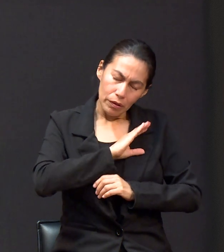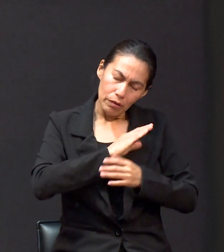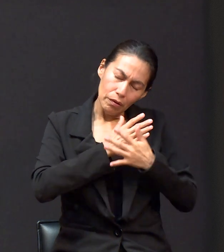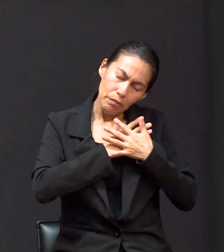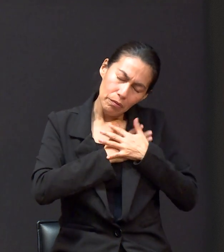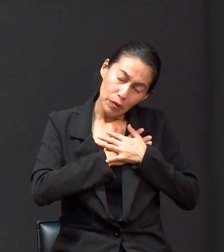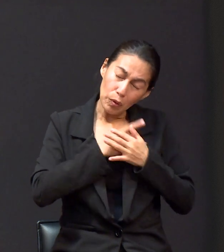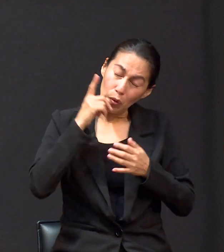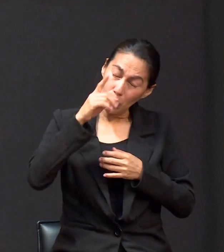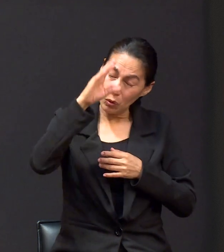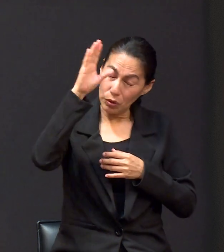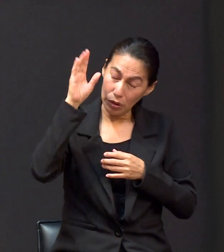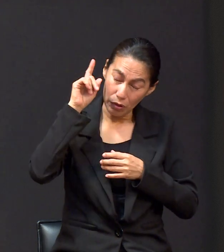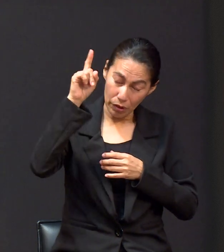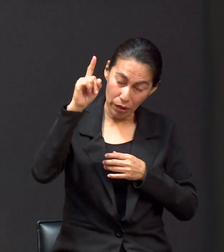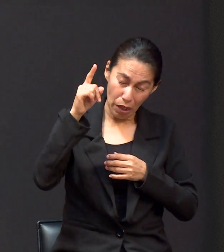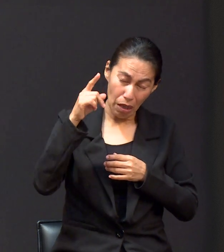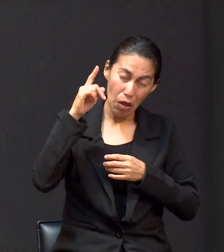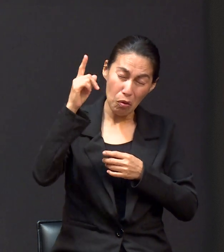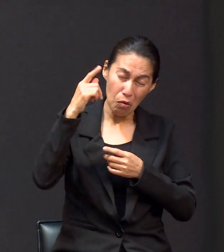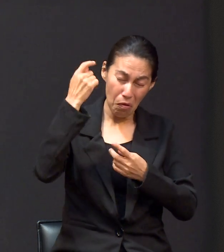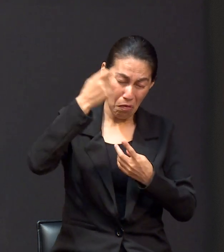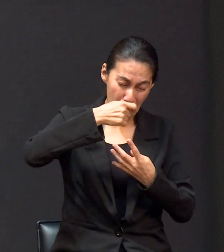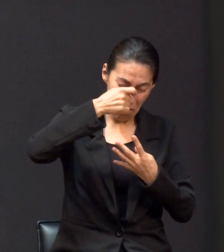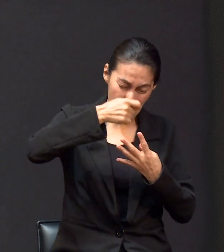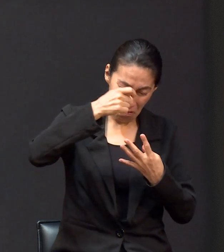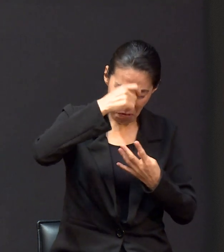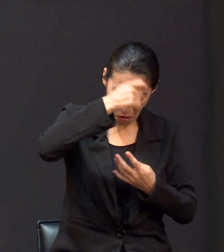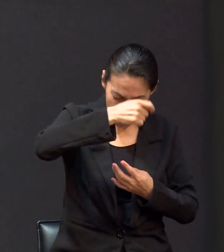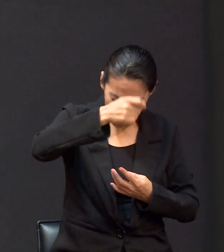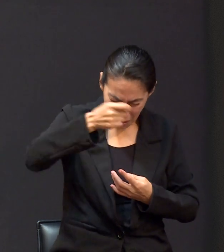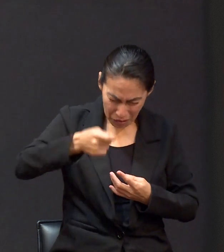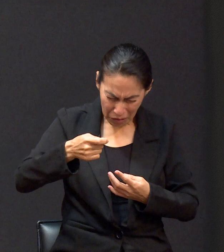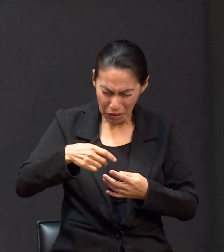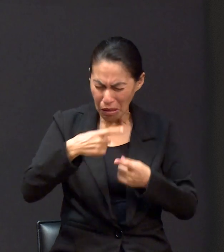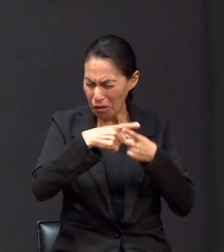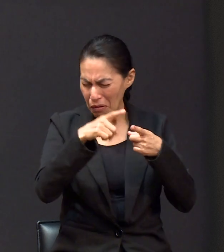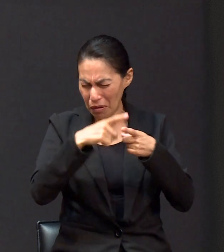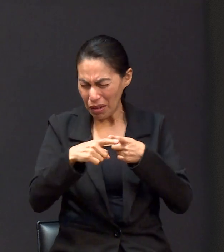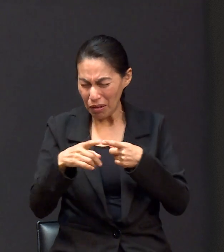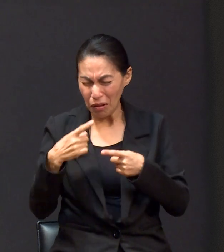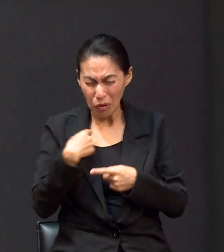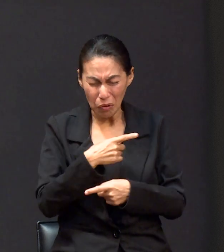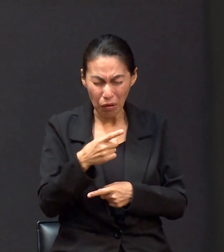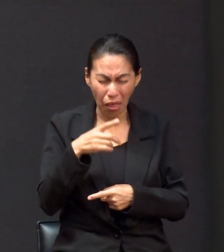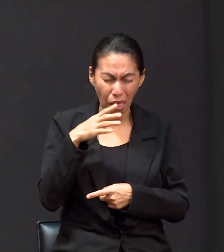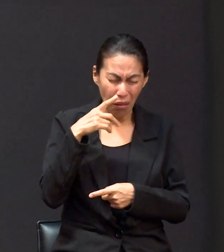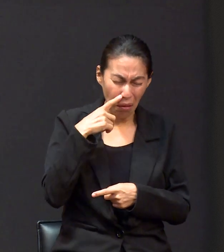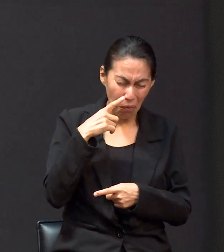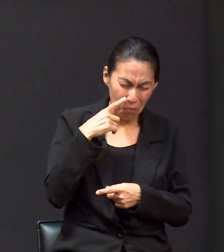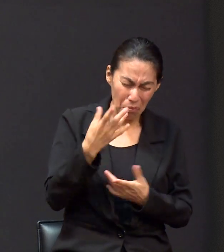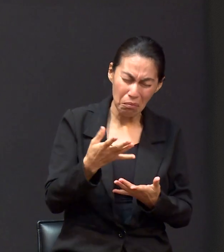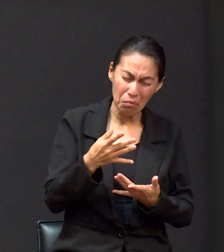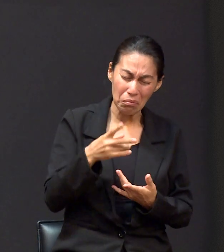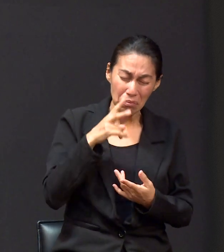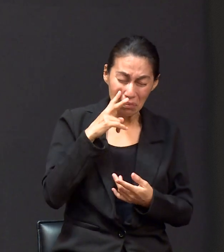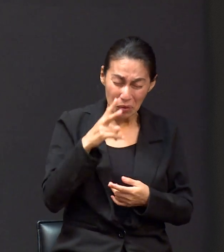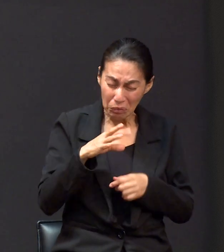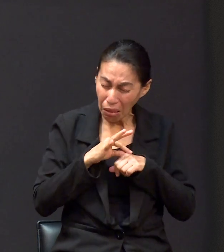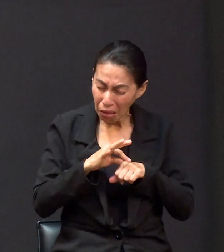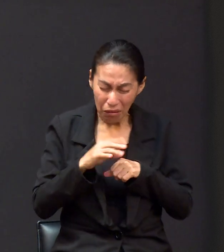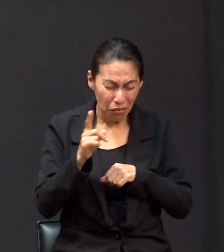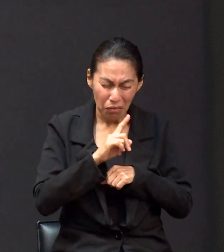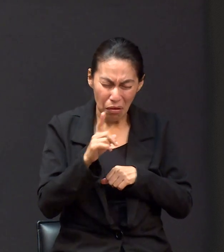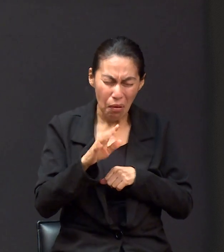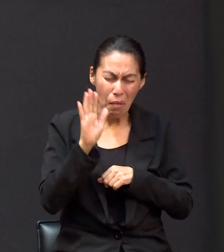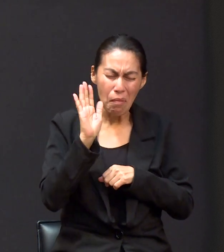Querido y amante Padre que estás en el cielo, te damos gracias por todas las bendiciones que nos das y que no vemos porque las pensamos